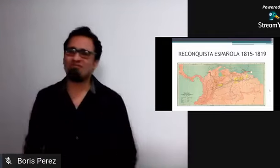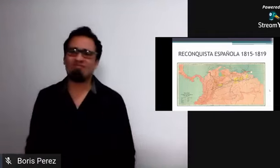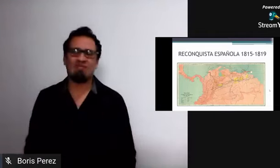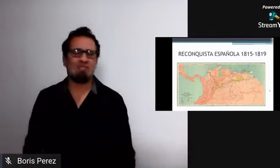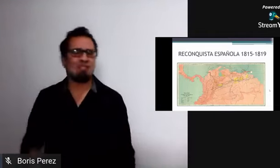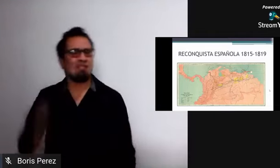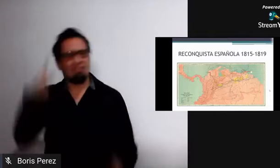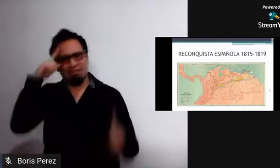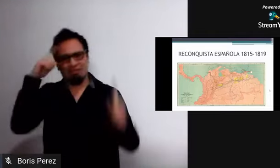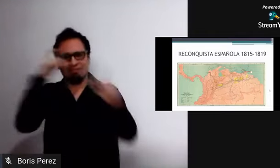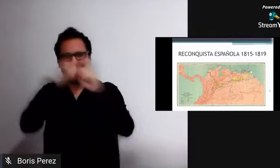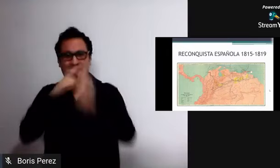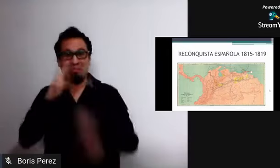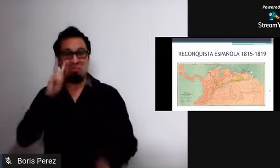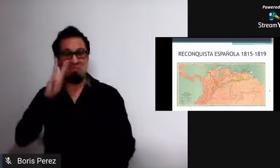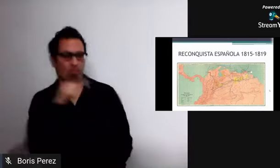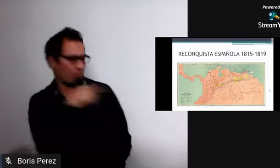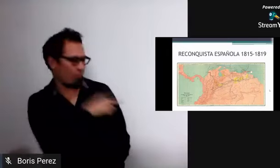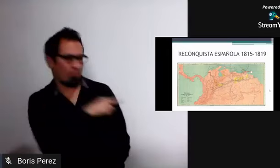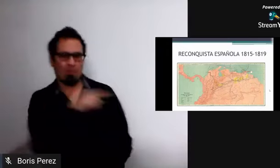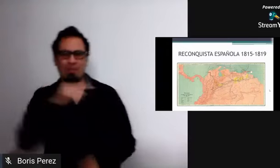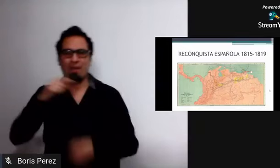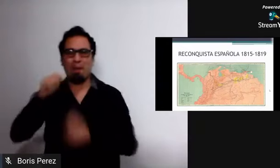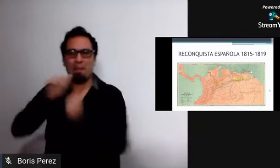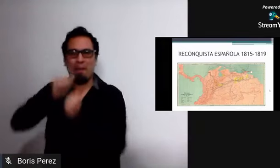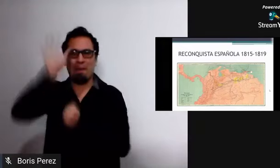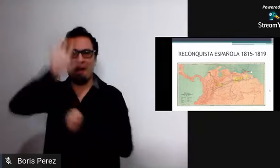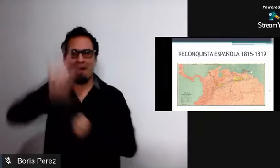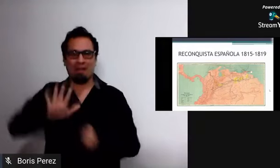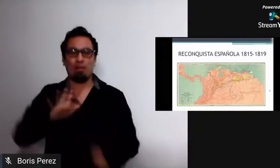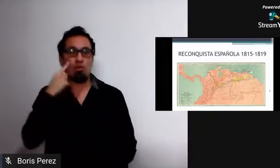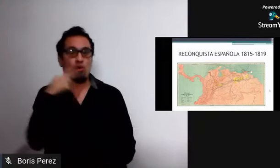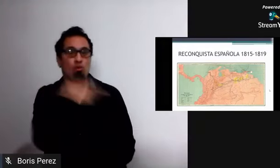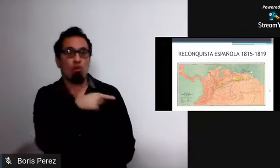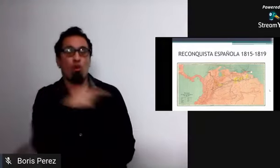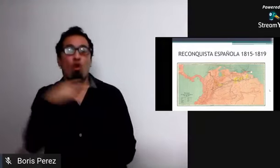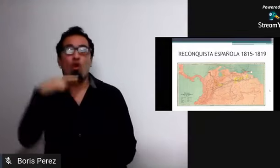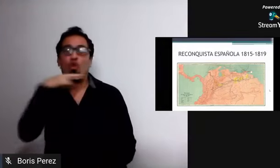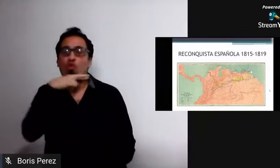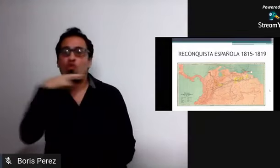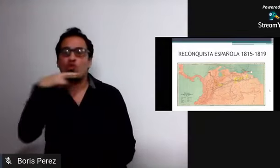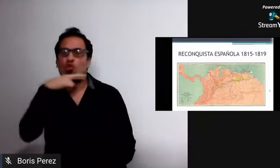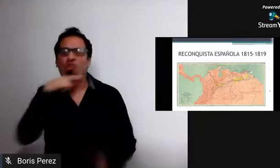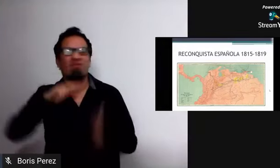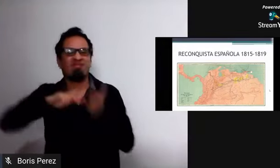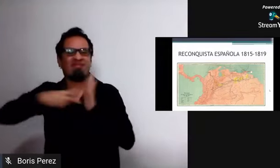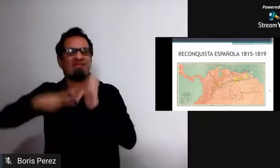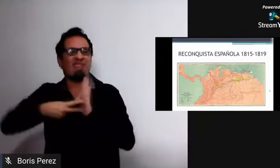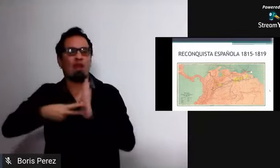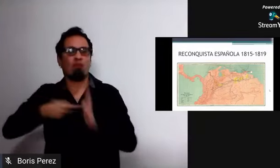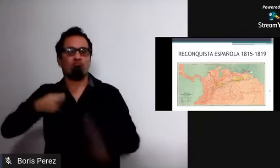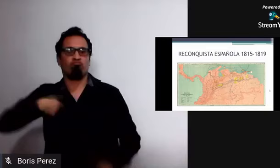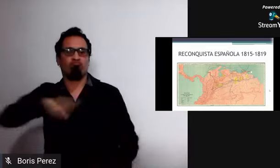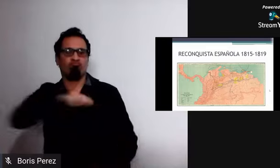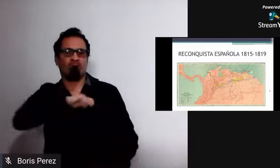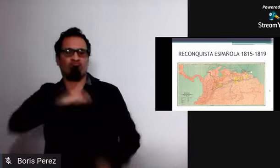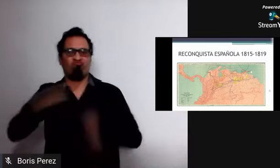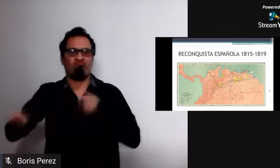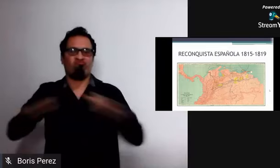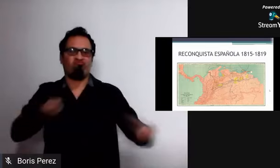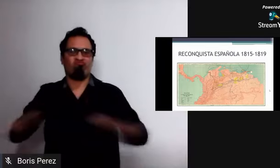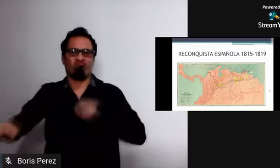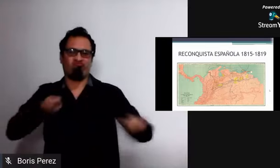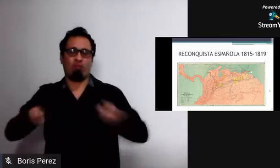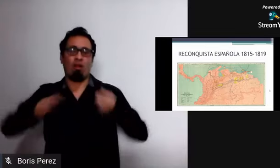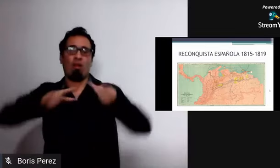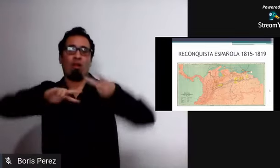de batallas, Francisco de Paula Santander tenía muchos deseos de recuperar parte del territorio americano.